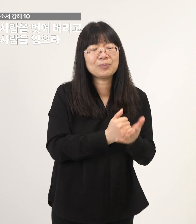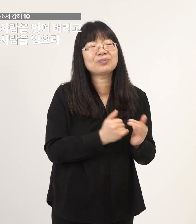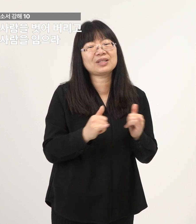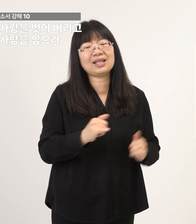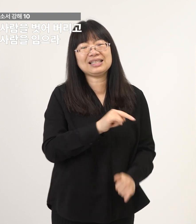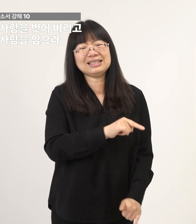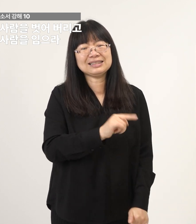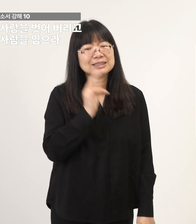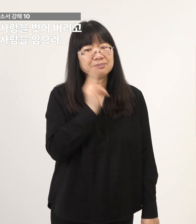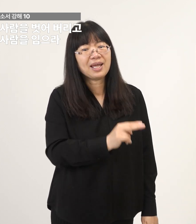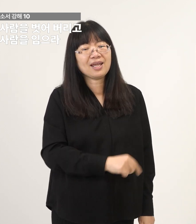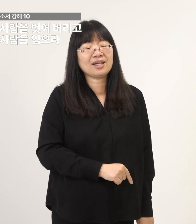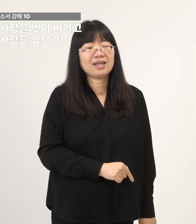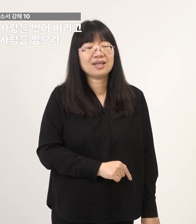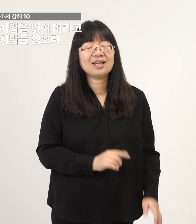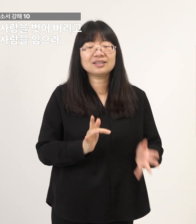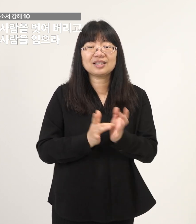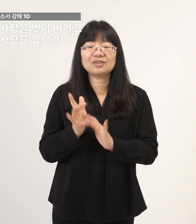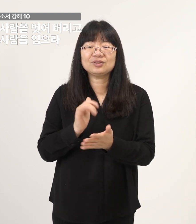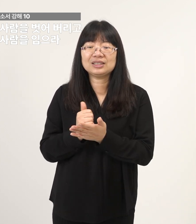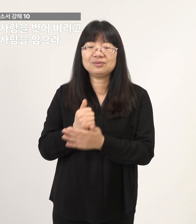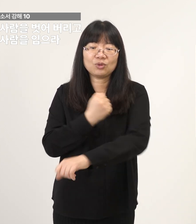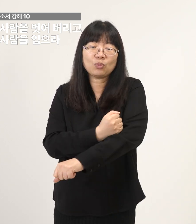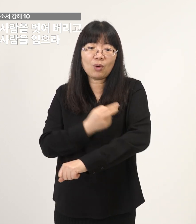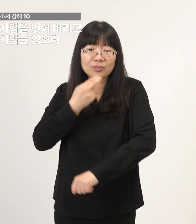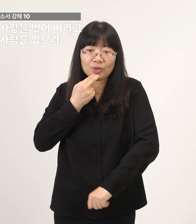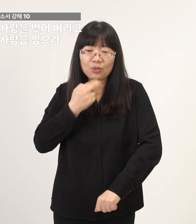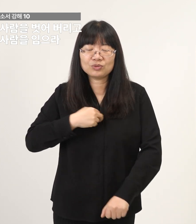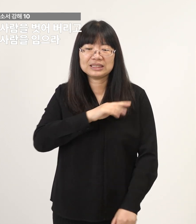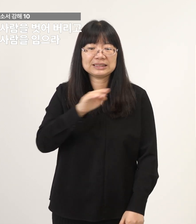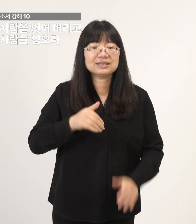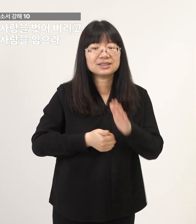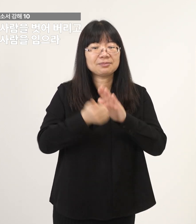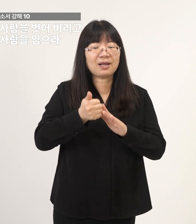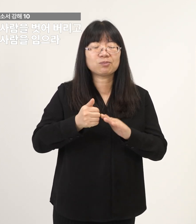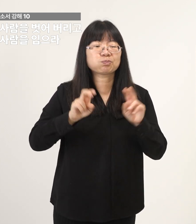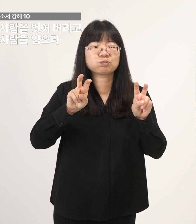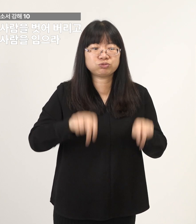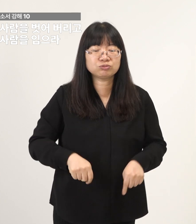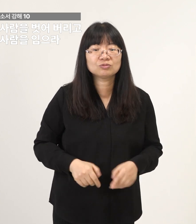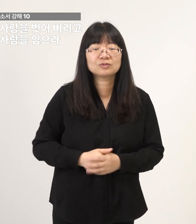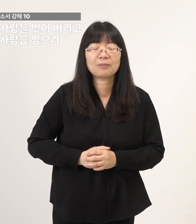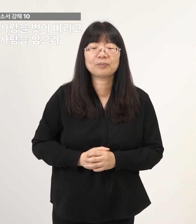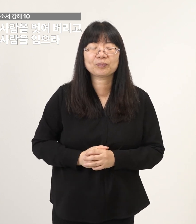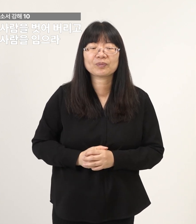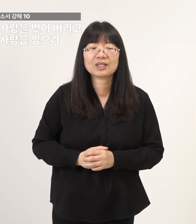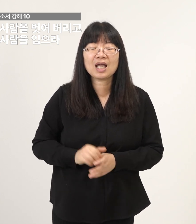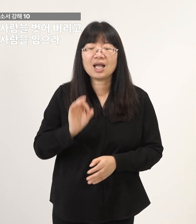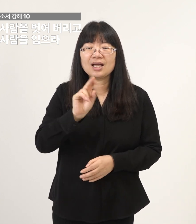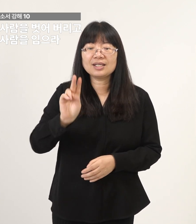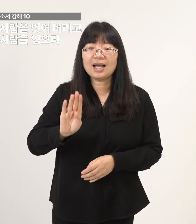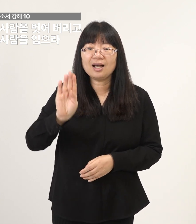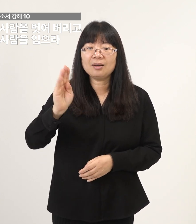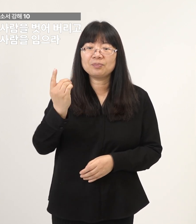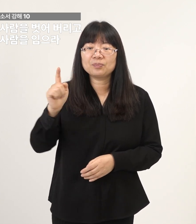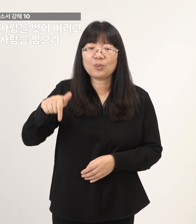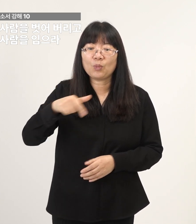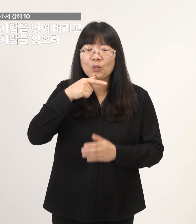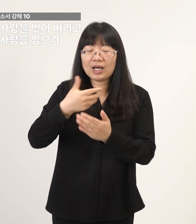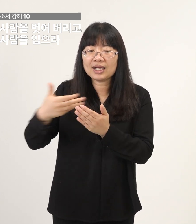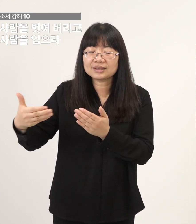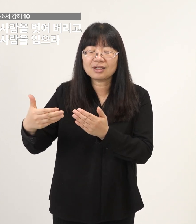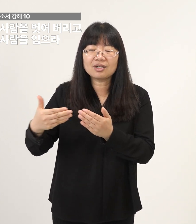아니면 우리는 희망이 없는 존재구나. 야복강가에서 야곱이 천사와 씨름했던 게 무슨